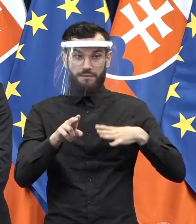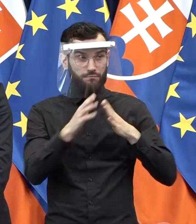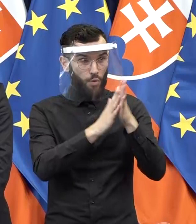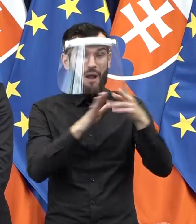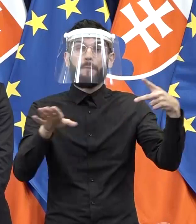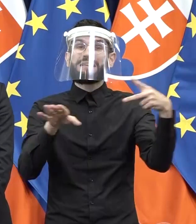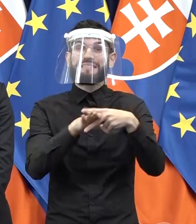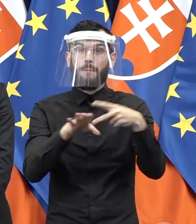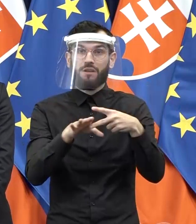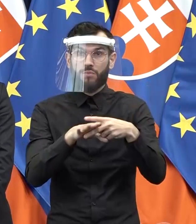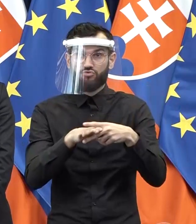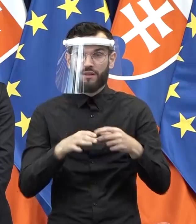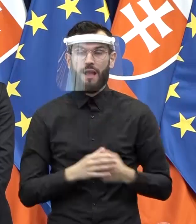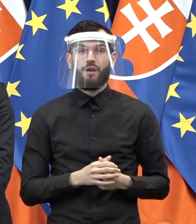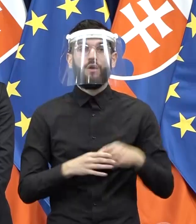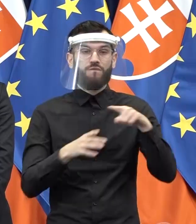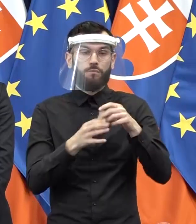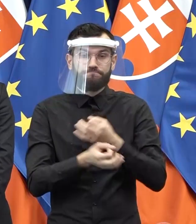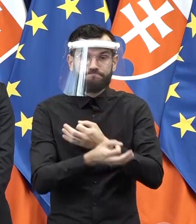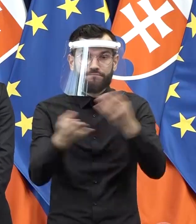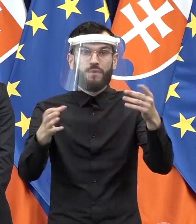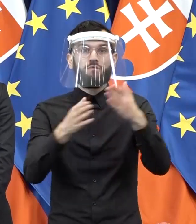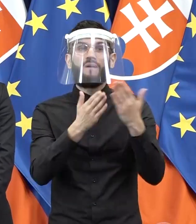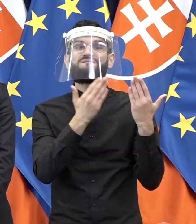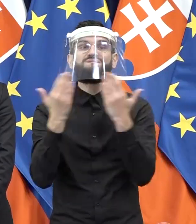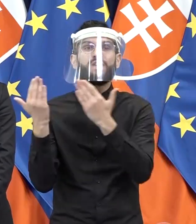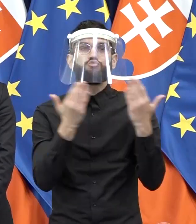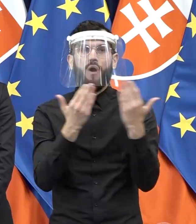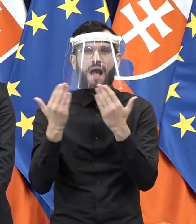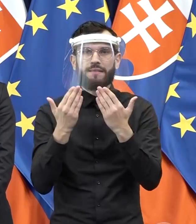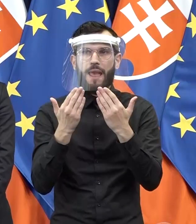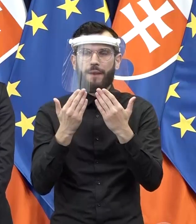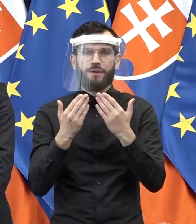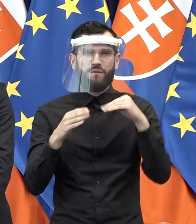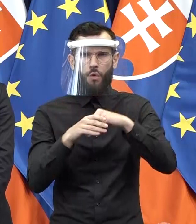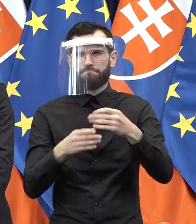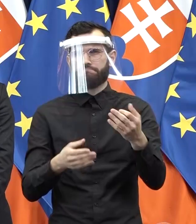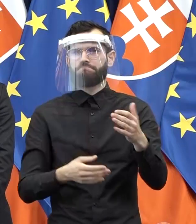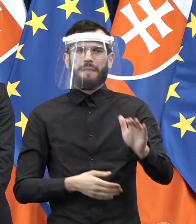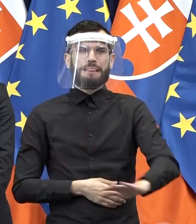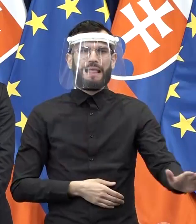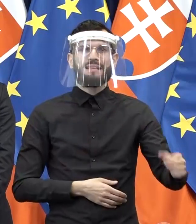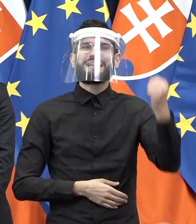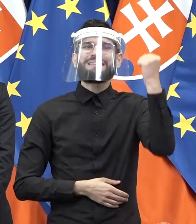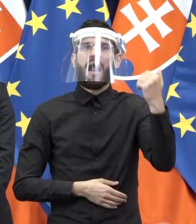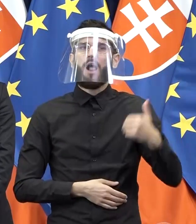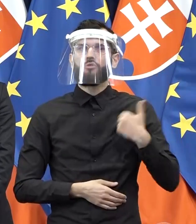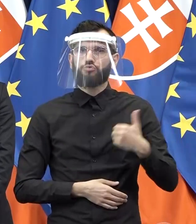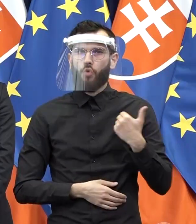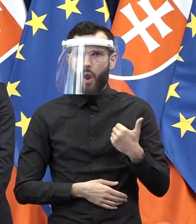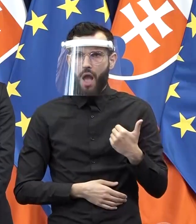vysielanie vyučovacích slotov, najmä teda pre deti základných škôl.